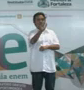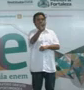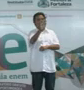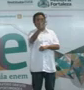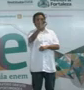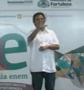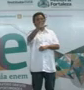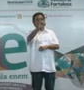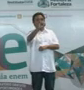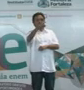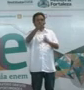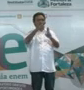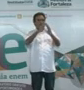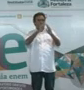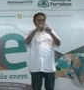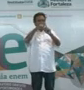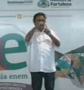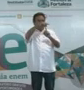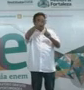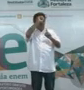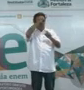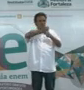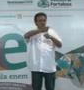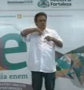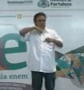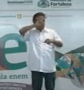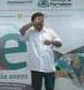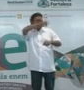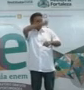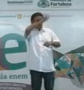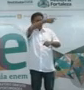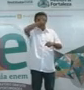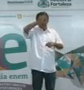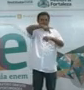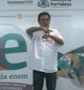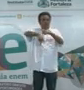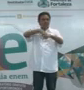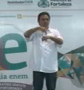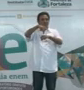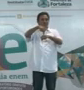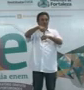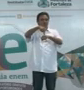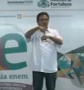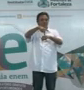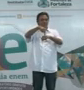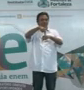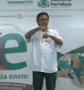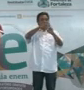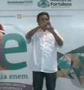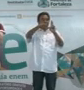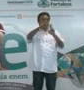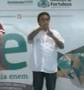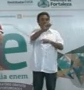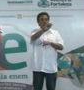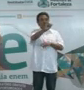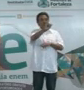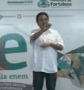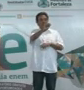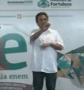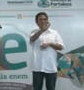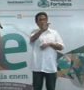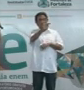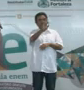igreja controla politicamente o Estado. Está claro isso? Então quem é que manda no país? É o ayatollah. Ele comanda